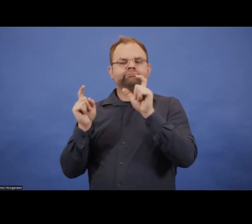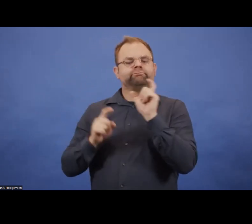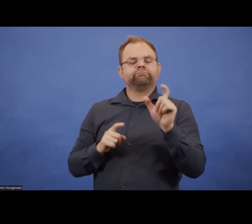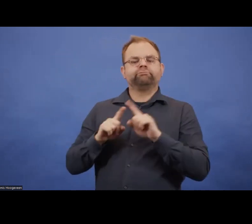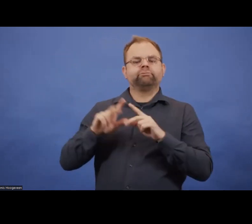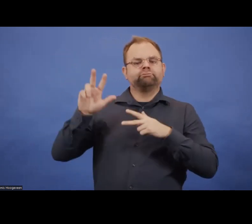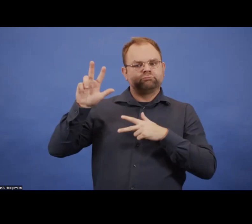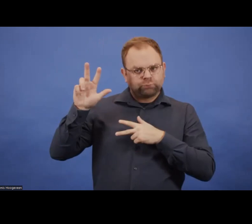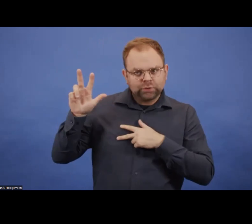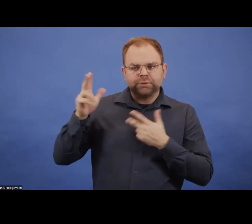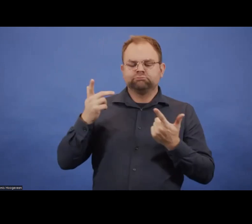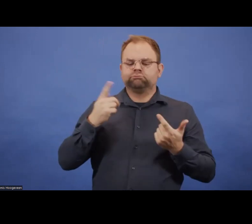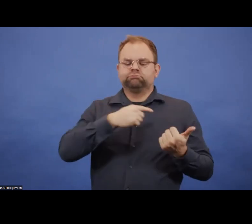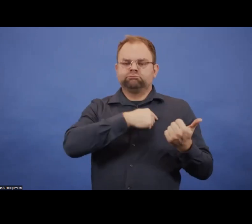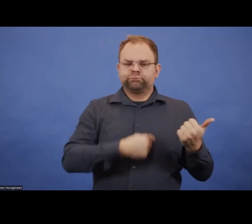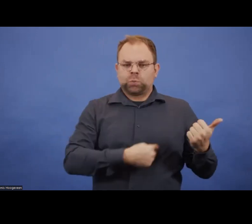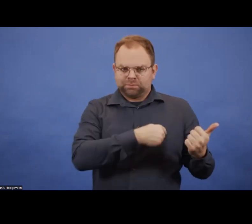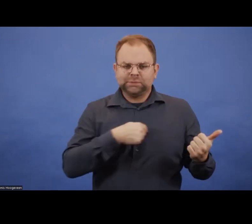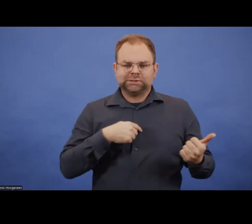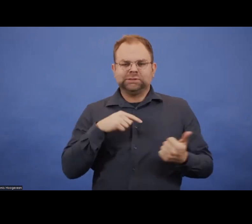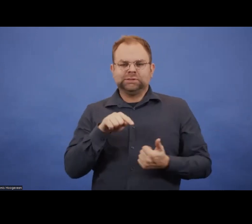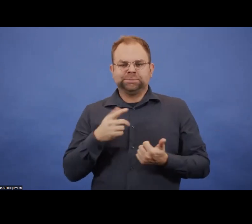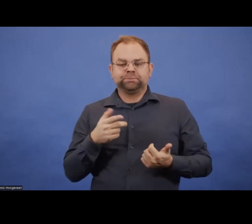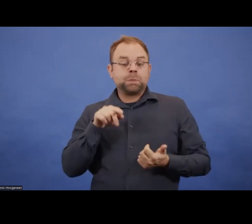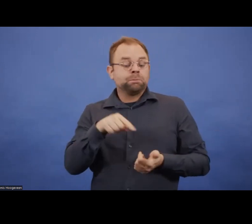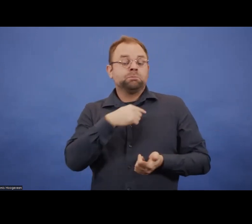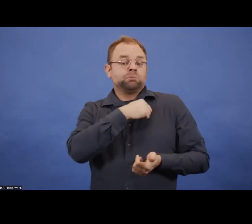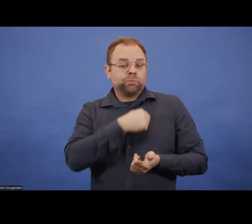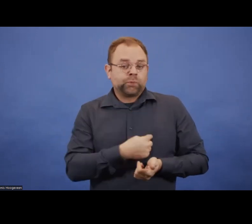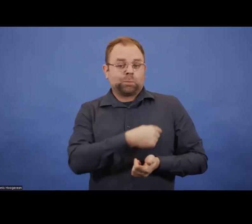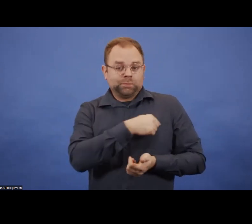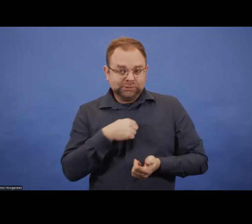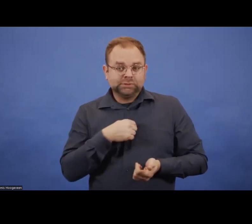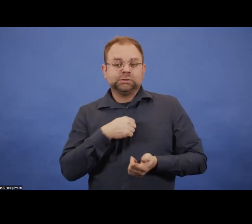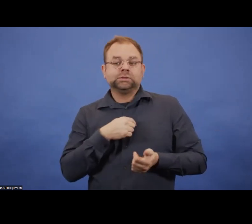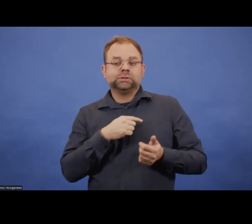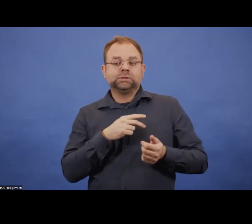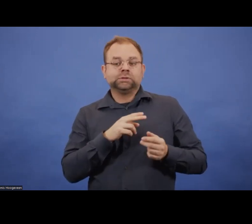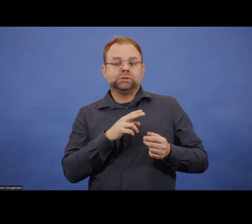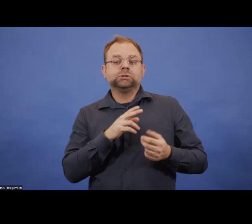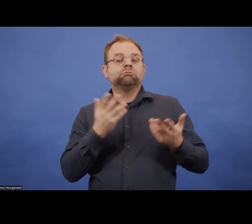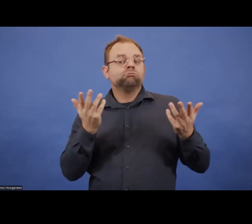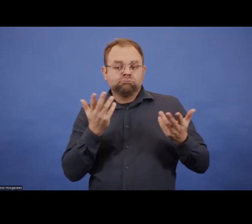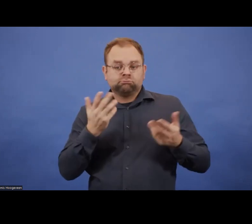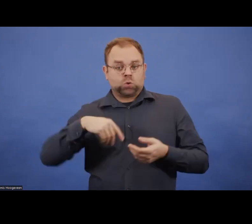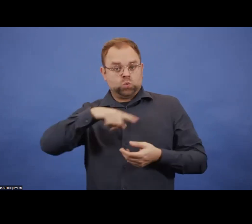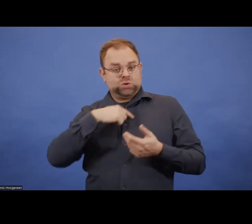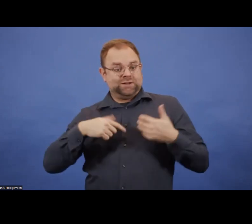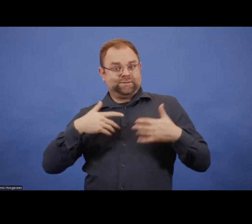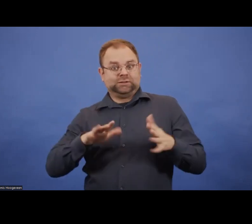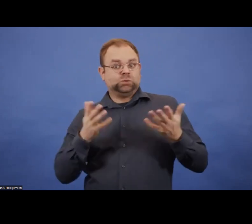que usaríamos nuestra experiencia técnica para asegurarnos de